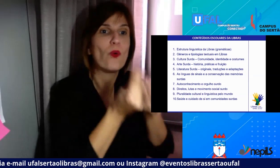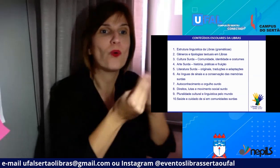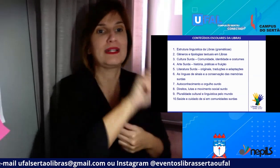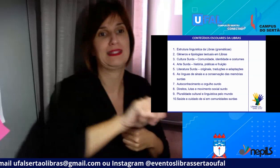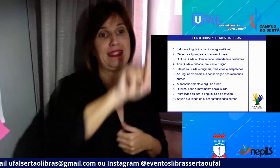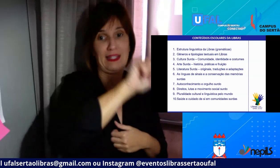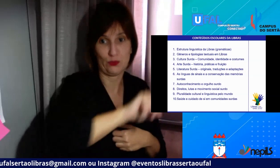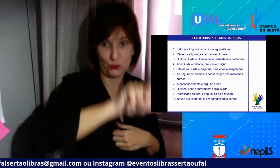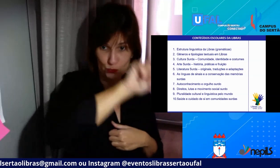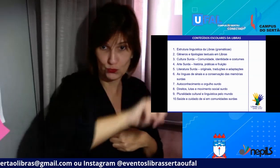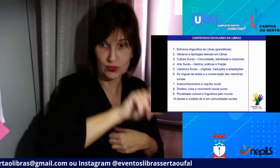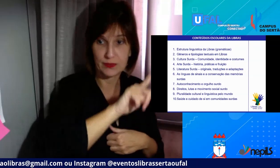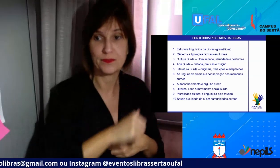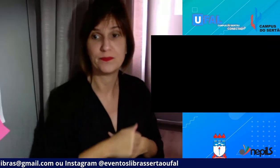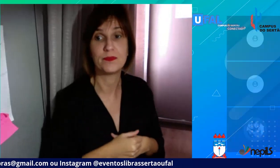diversos gêneros e tipologias,